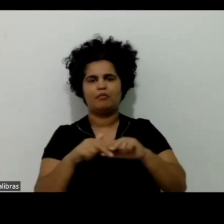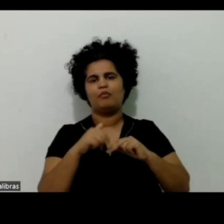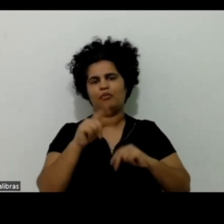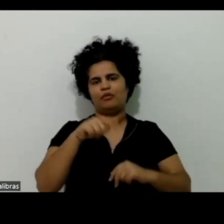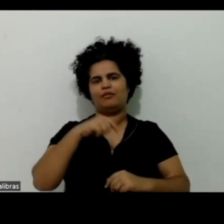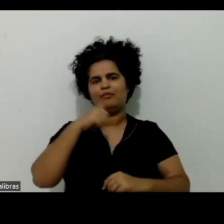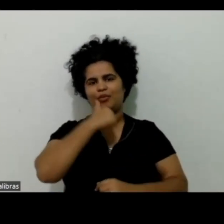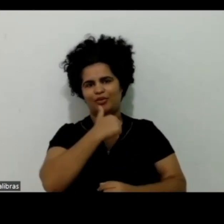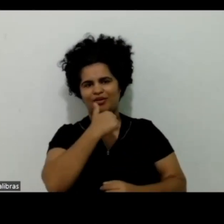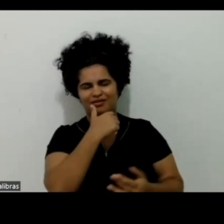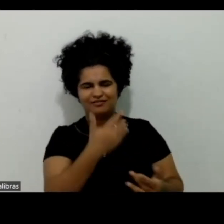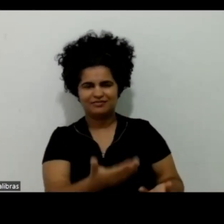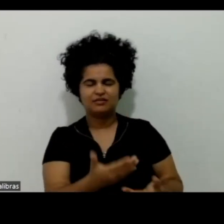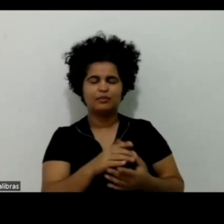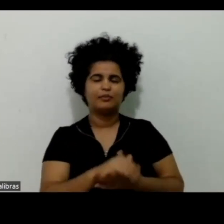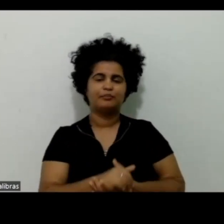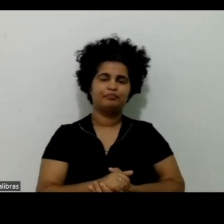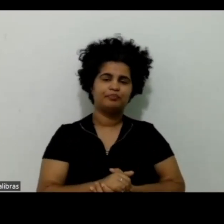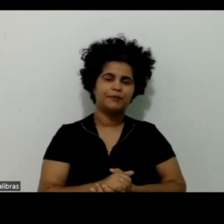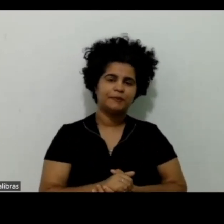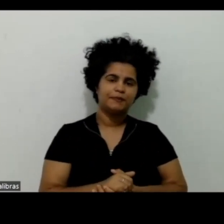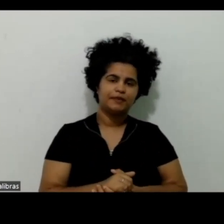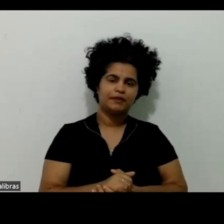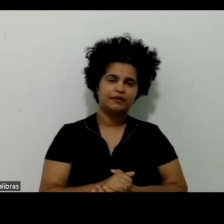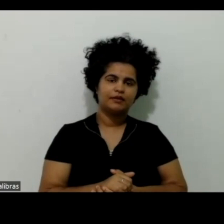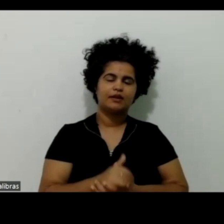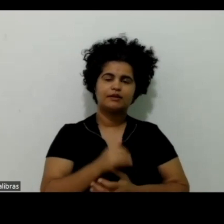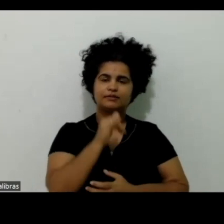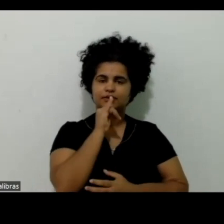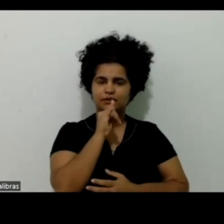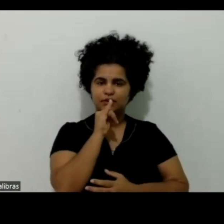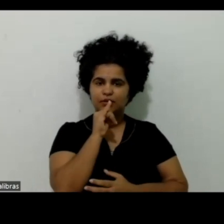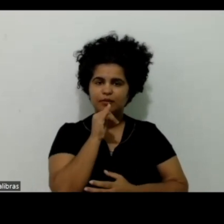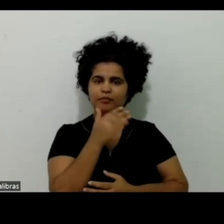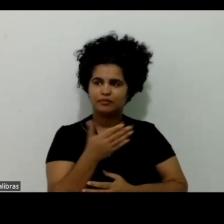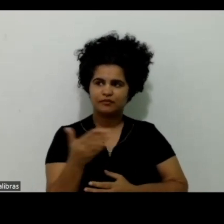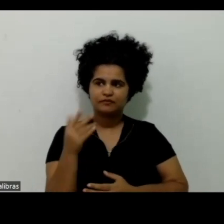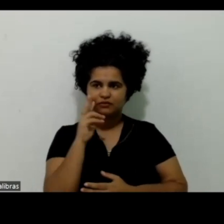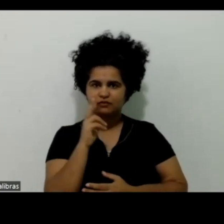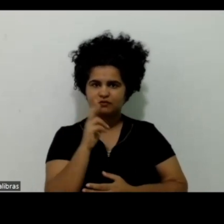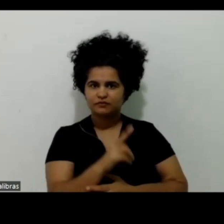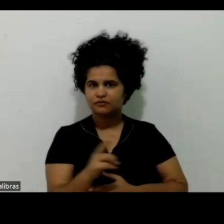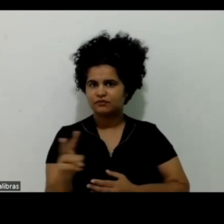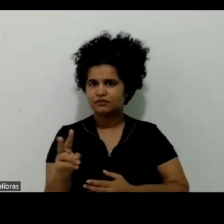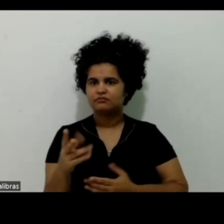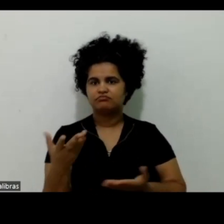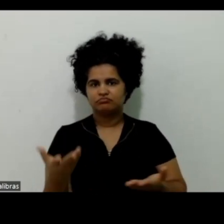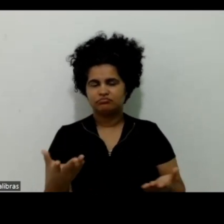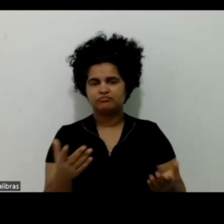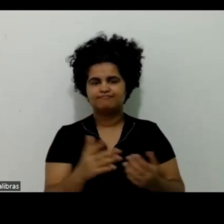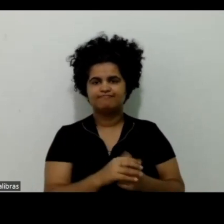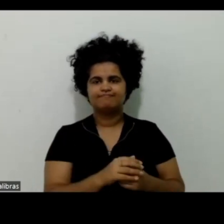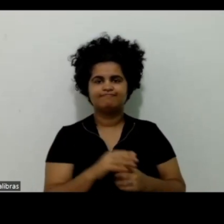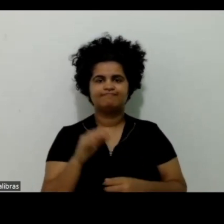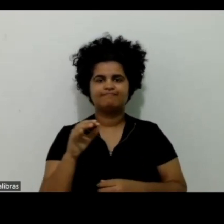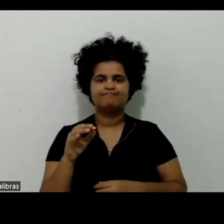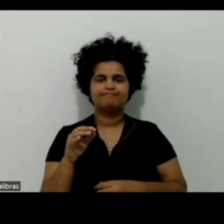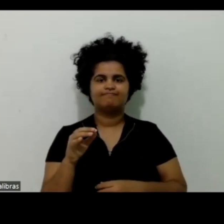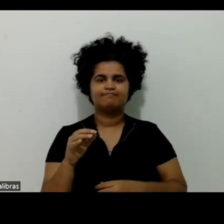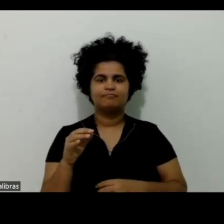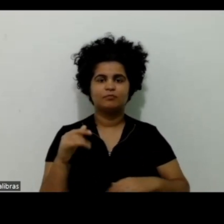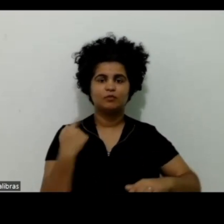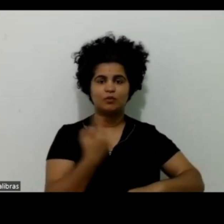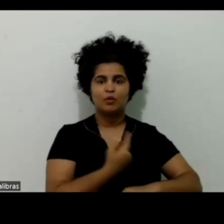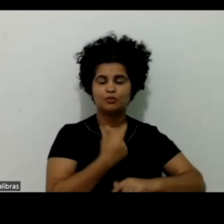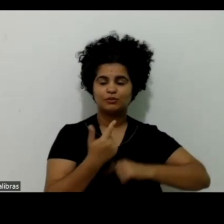sobre os dados, né? Mas eu estou dando um exemplo da violência para a gente entender que, inclusive, gente, a potência que é no nosso trabalho a